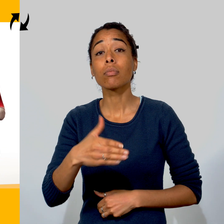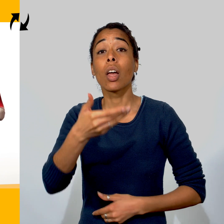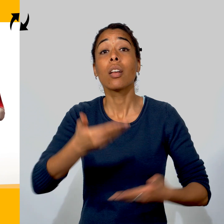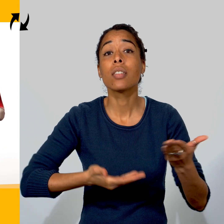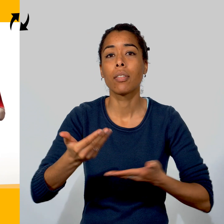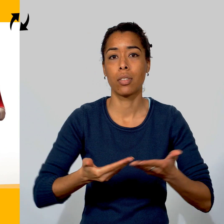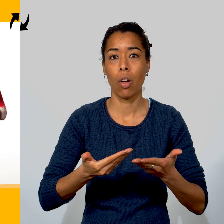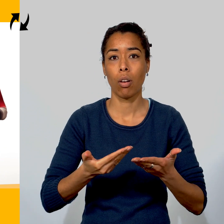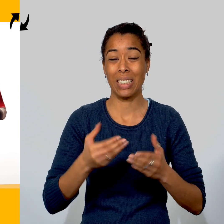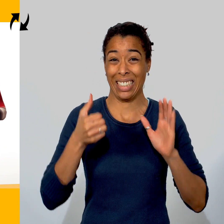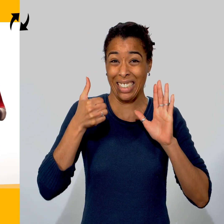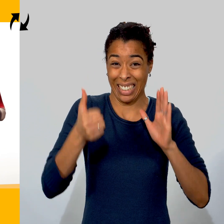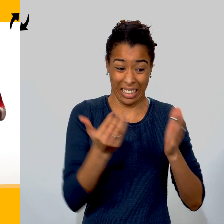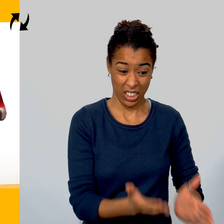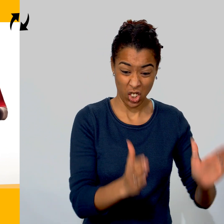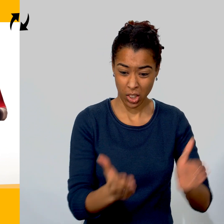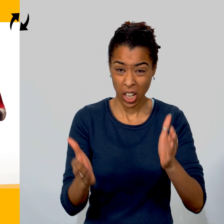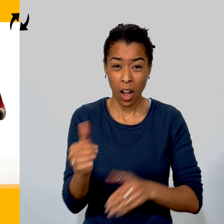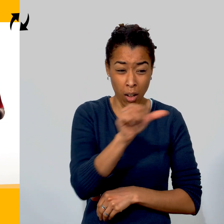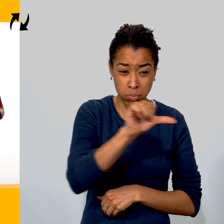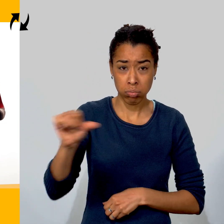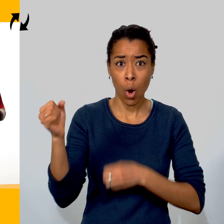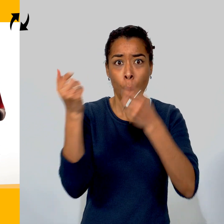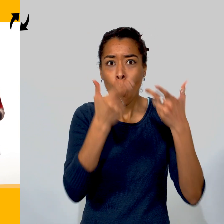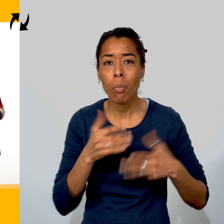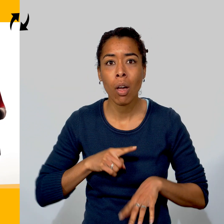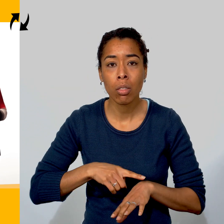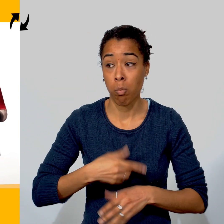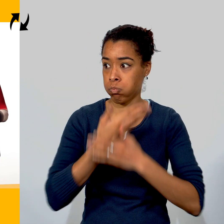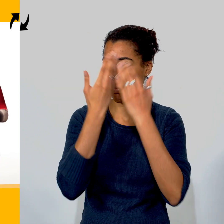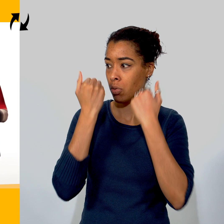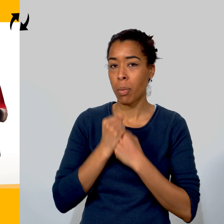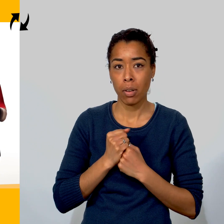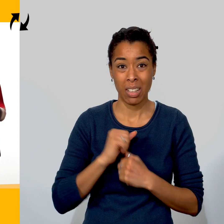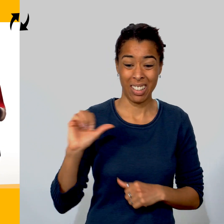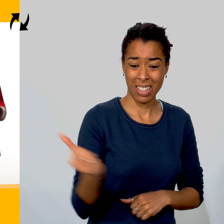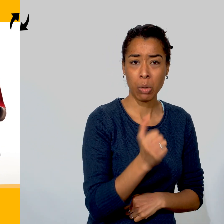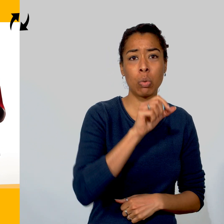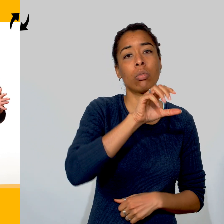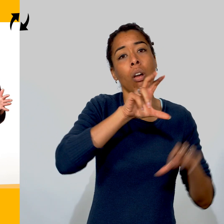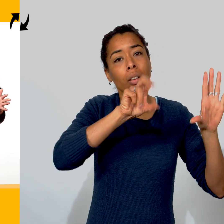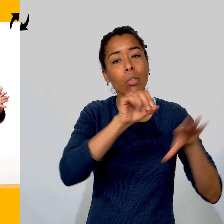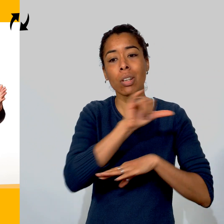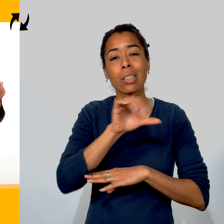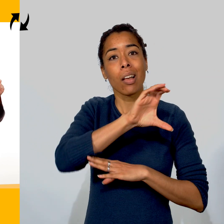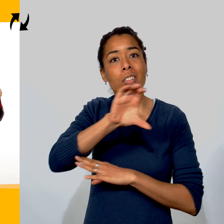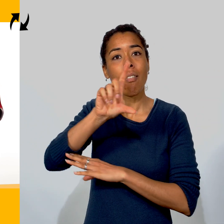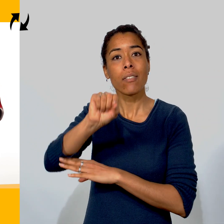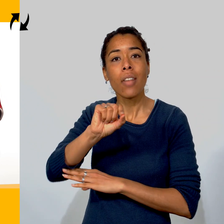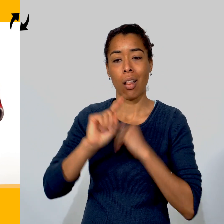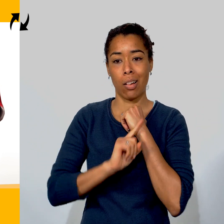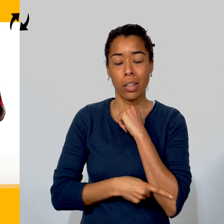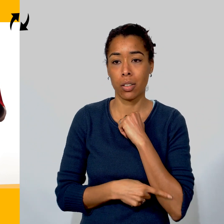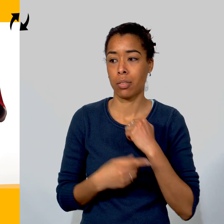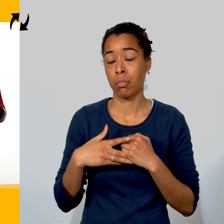pour remplir les jarres. 6 jarres, contenant chacune entre 80 et 120 litres. En plus, je suis nulle en maths. Mais pas de